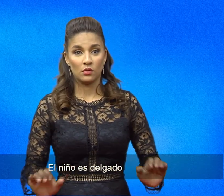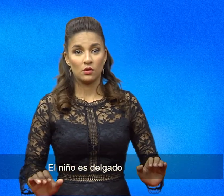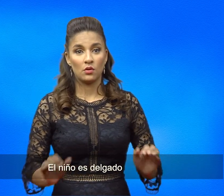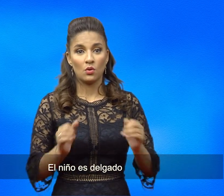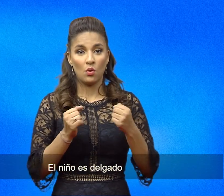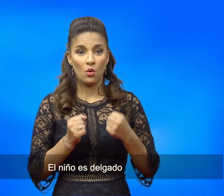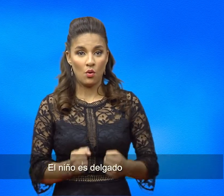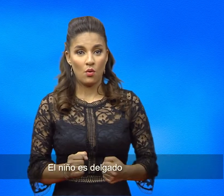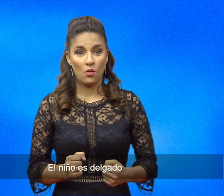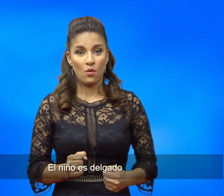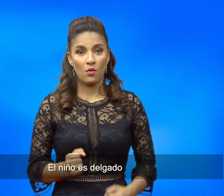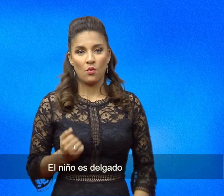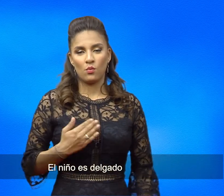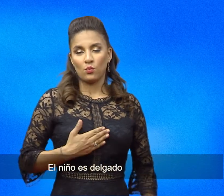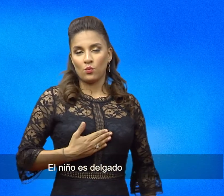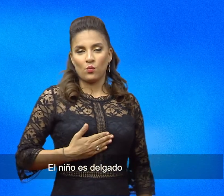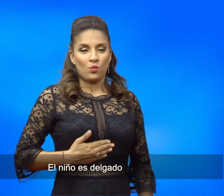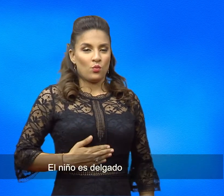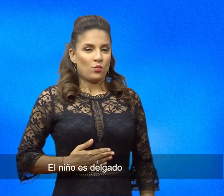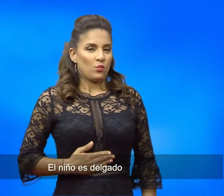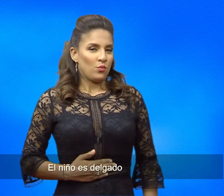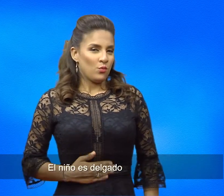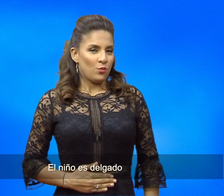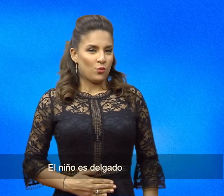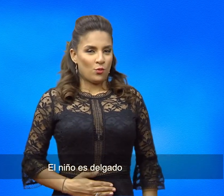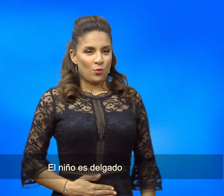el niño es delgado